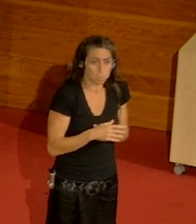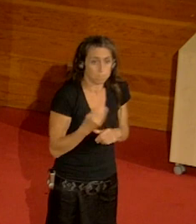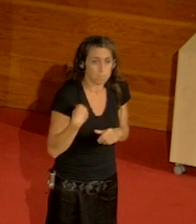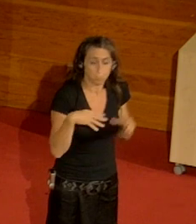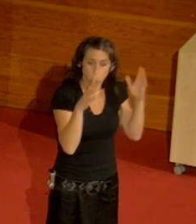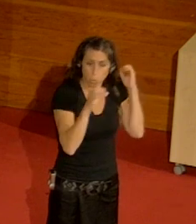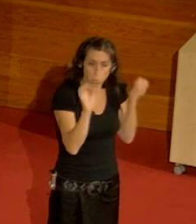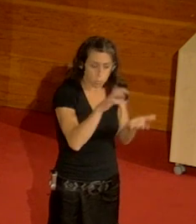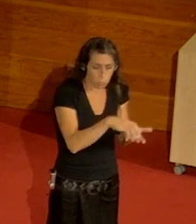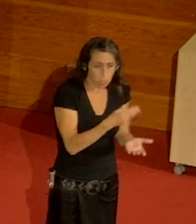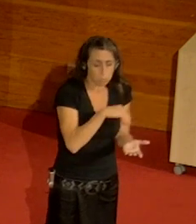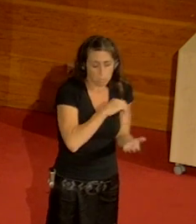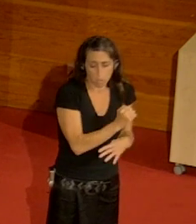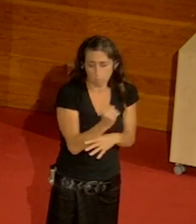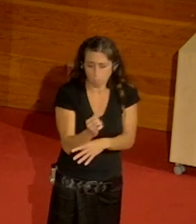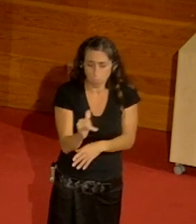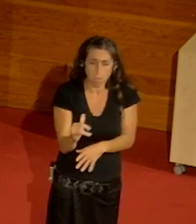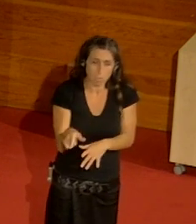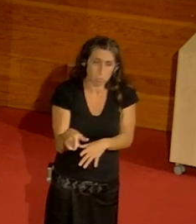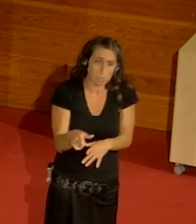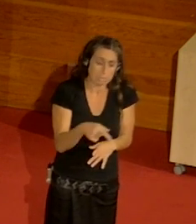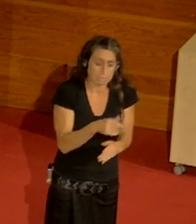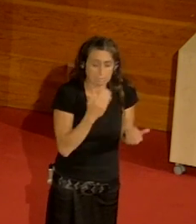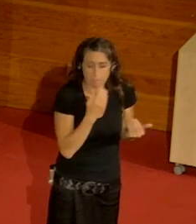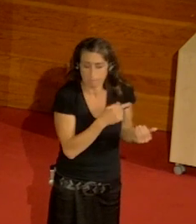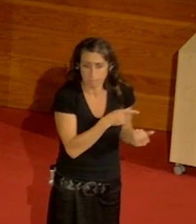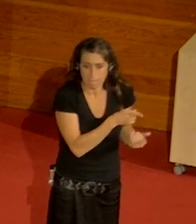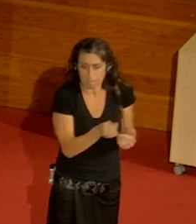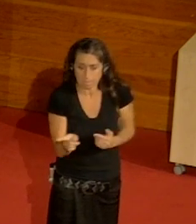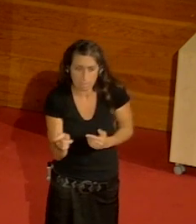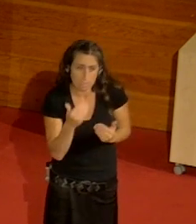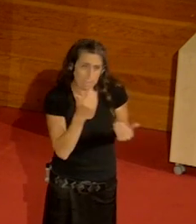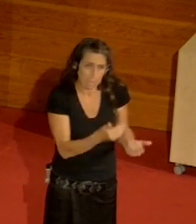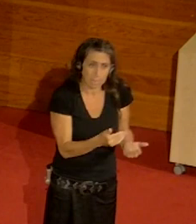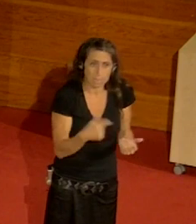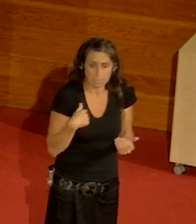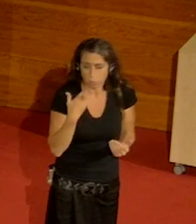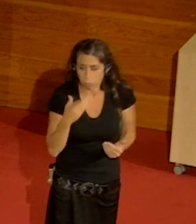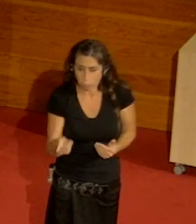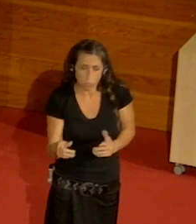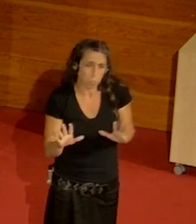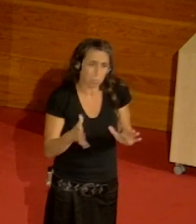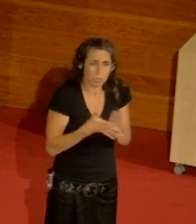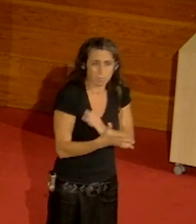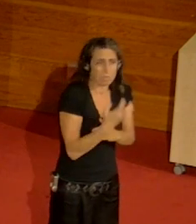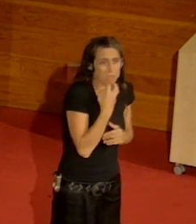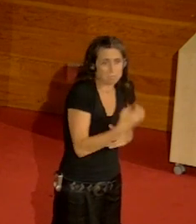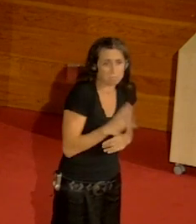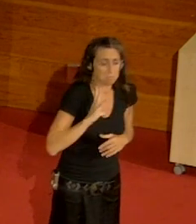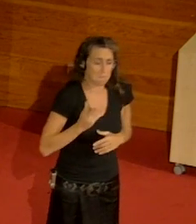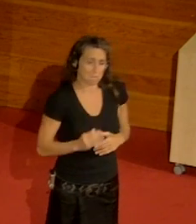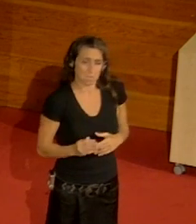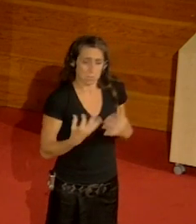les apoya entonces a través de ellos se de eso pero no es una iniciativa que por ejemplo el israelí medio o el palestino medio